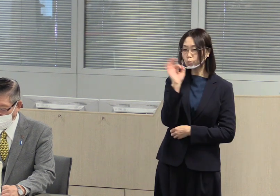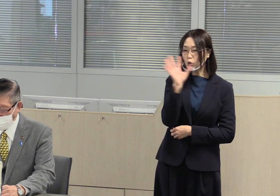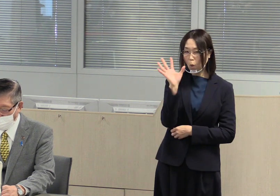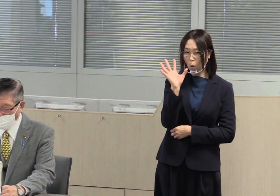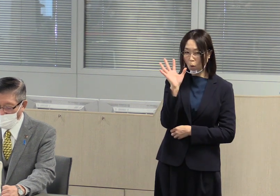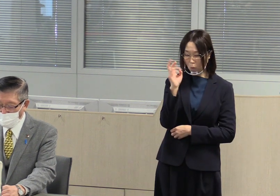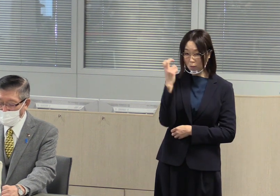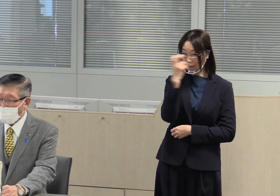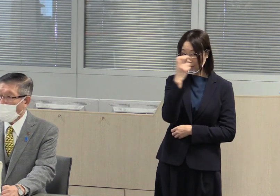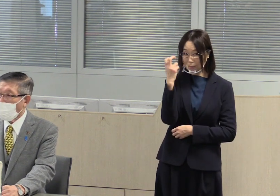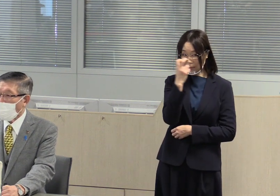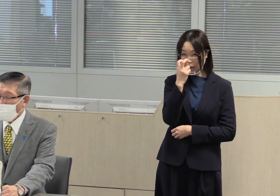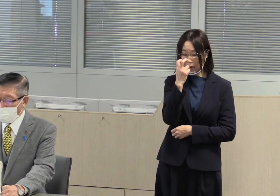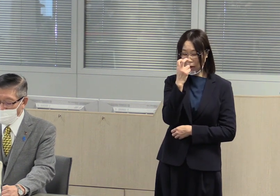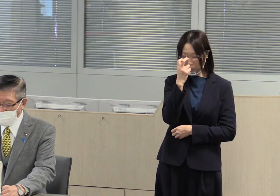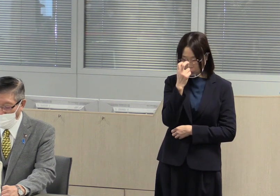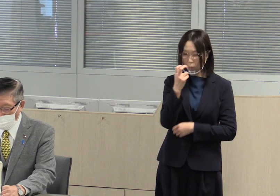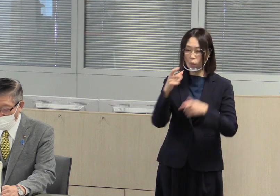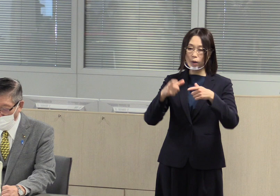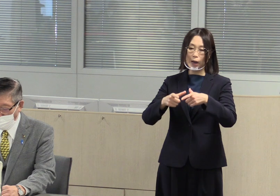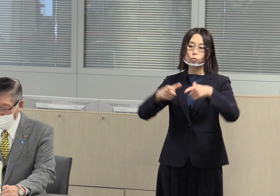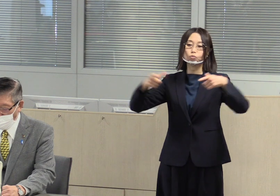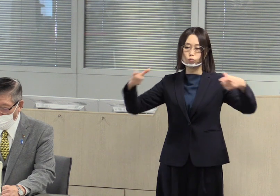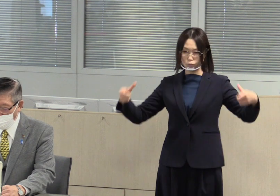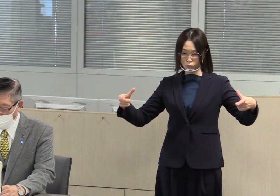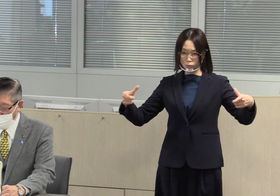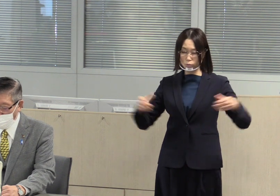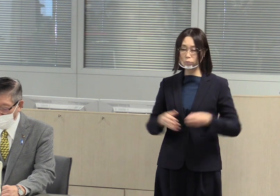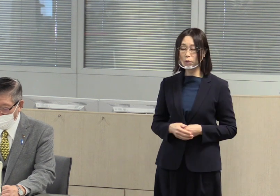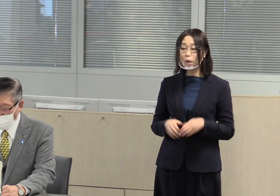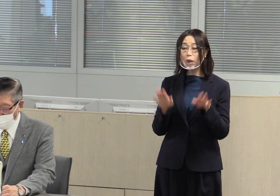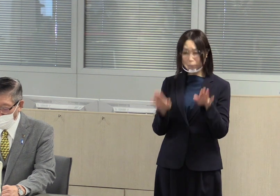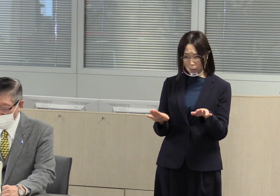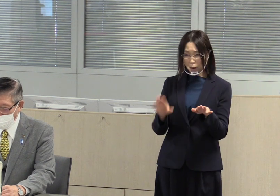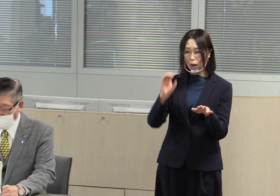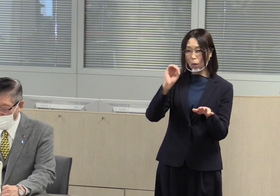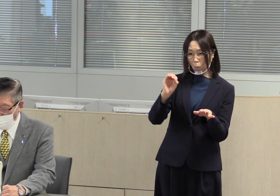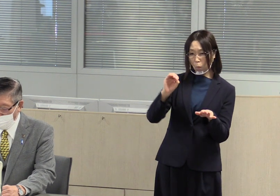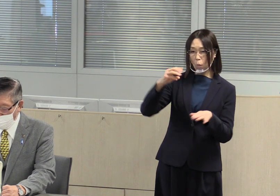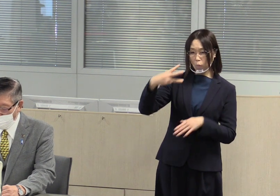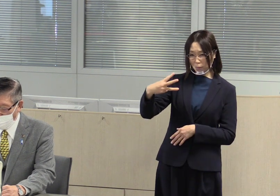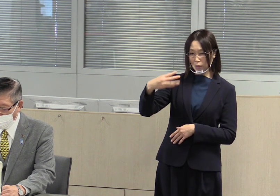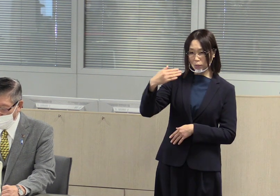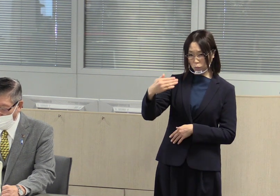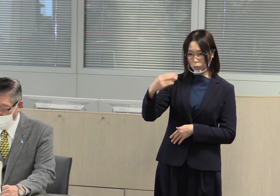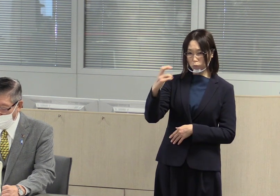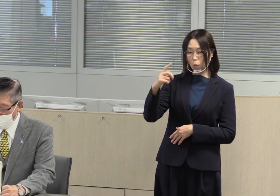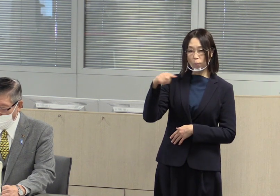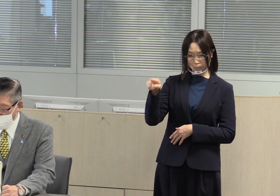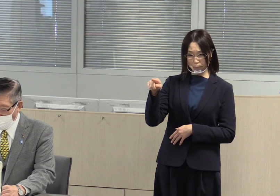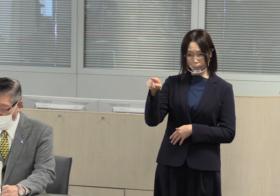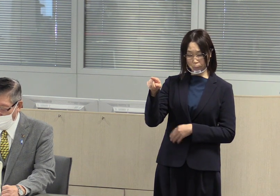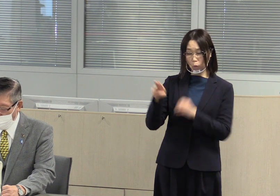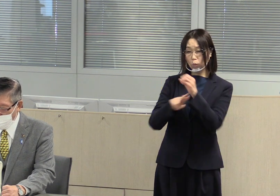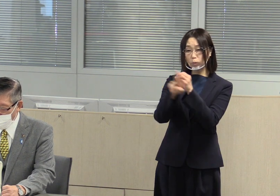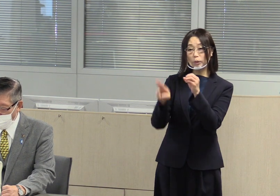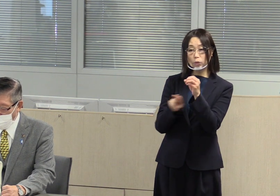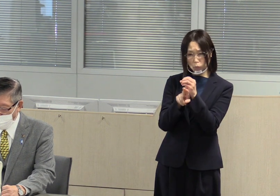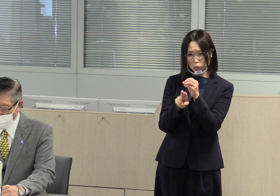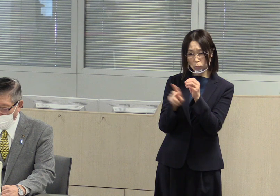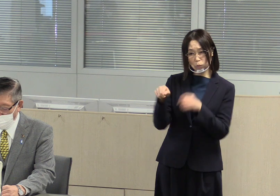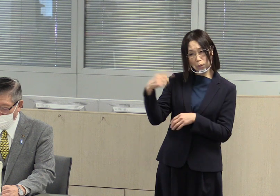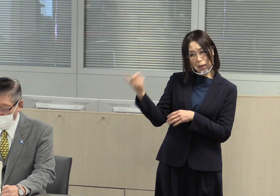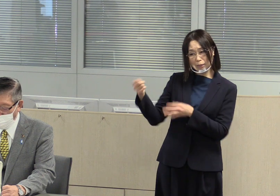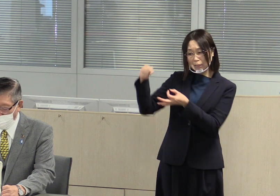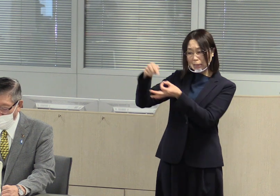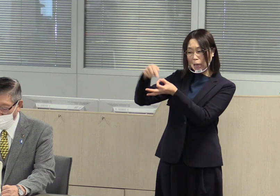。現在オミクロン株これについて、山形県で市中感染